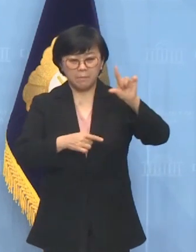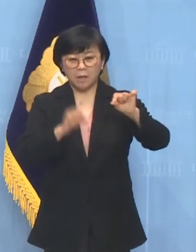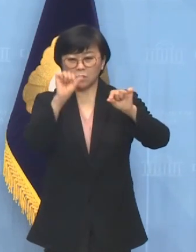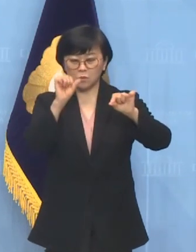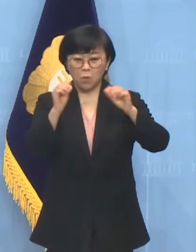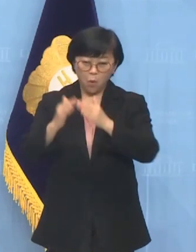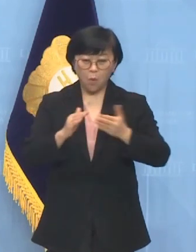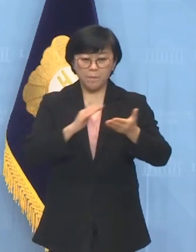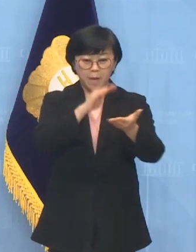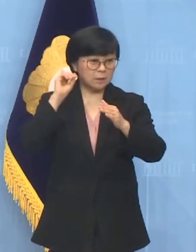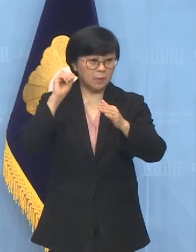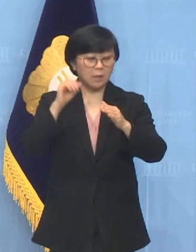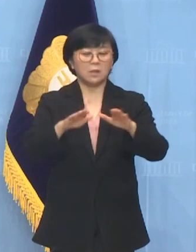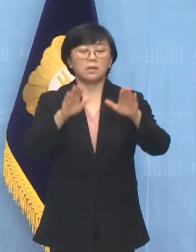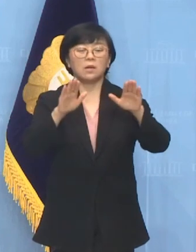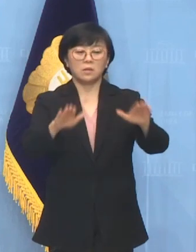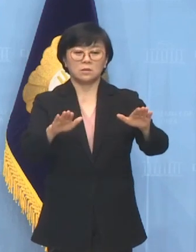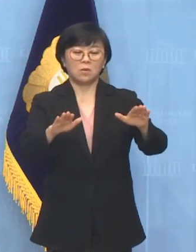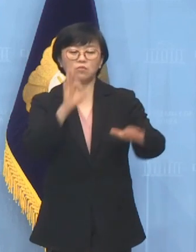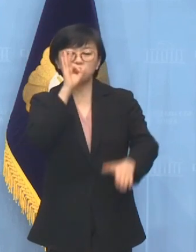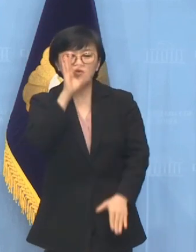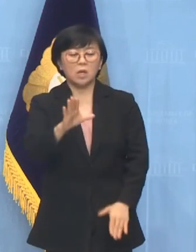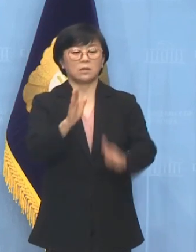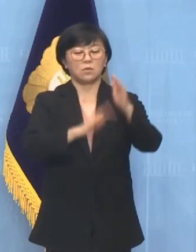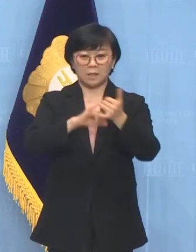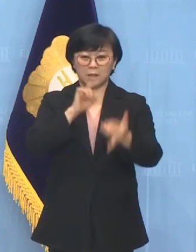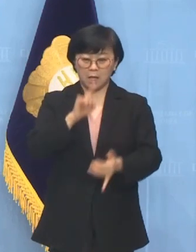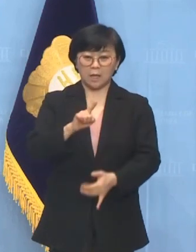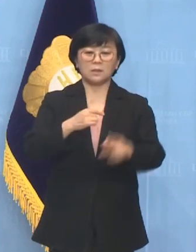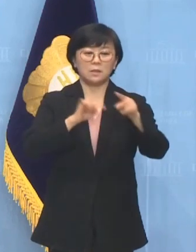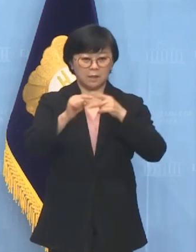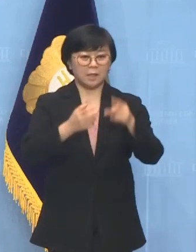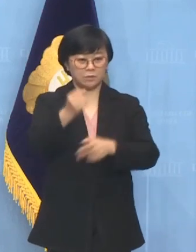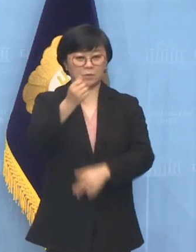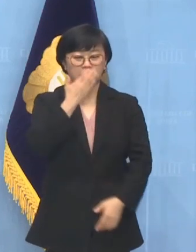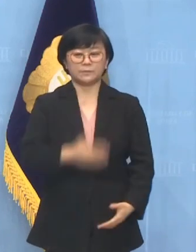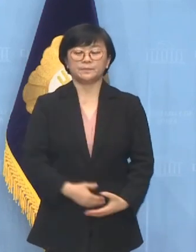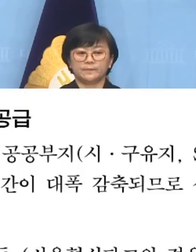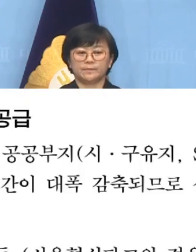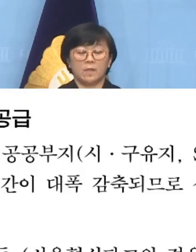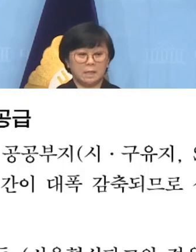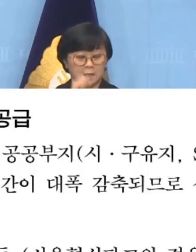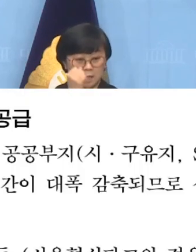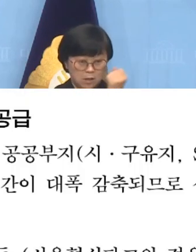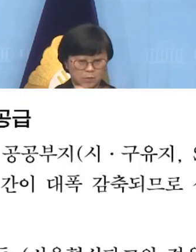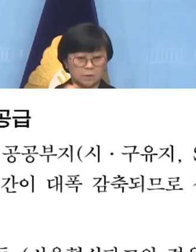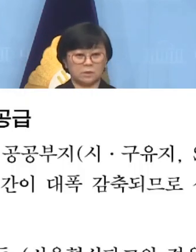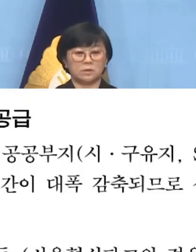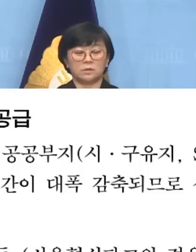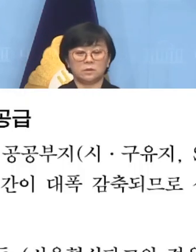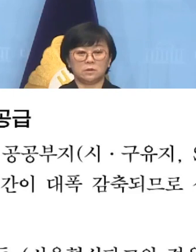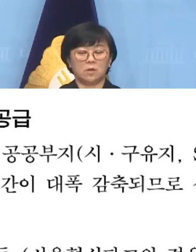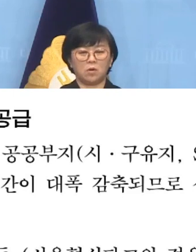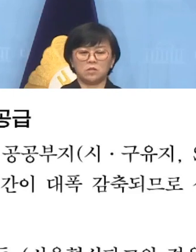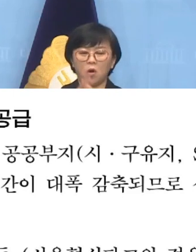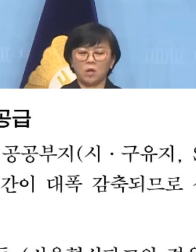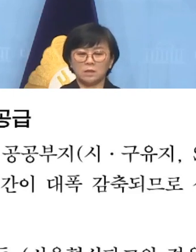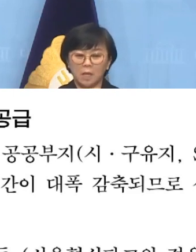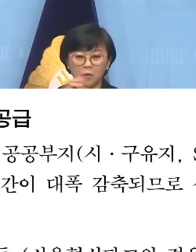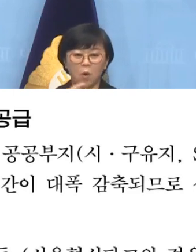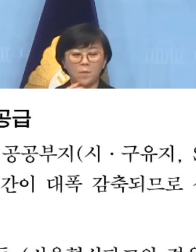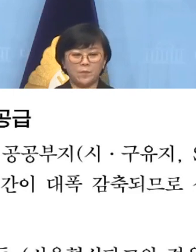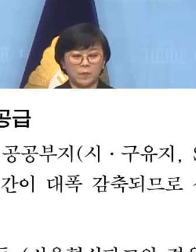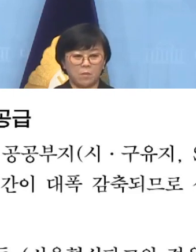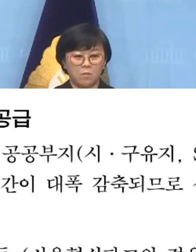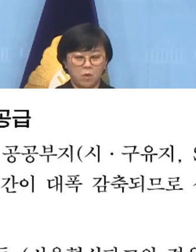공약을 들으시면 그것은 현실적으로 불가능한 공약을 하고 있다 이렇게 이해를 하셔도 좋겠습니다. 상세히 말씀드리면 저이용 유후부지와